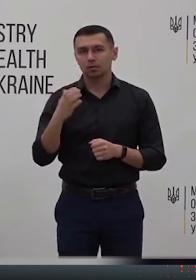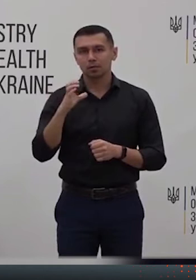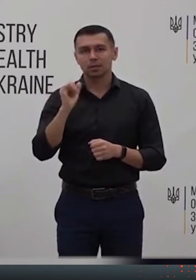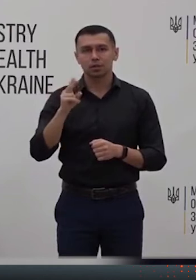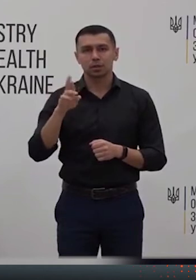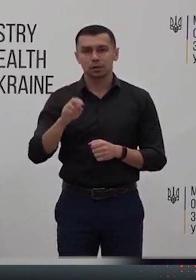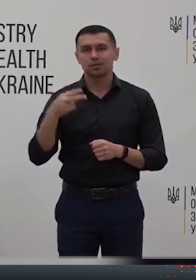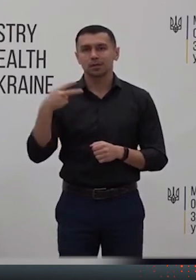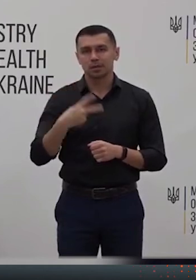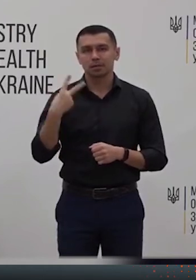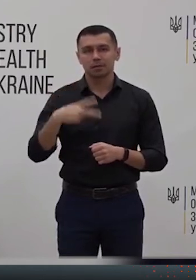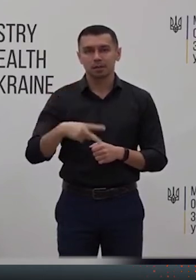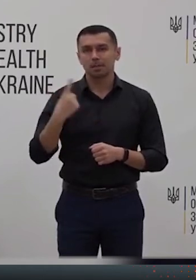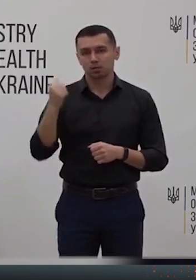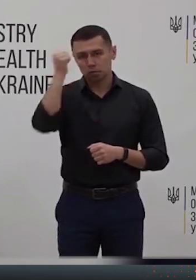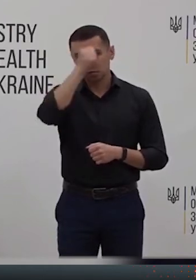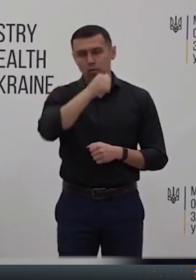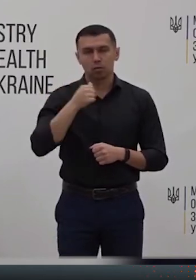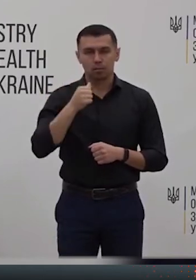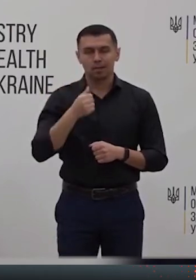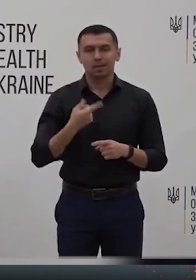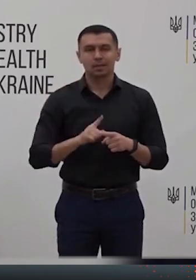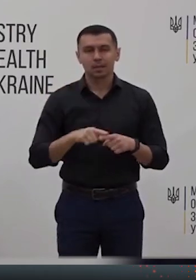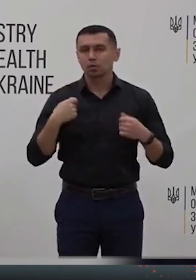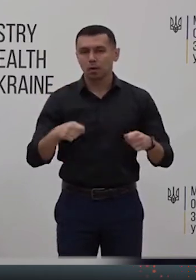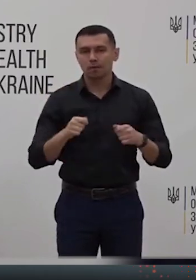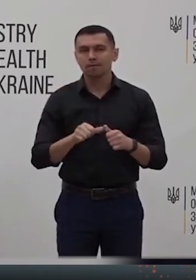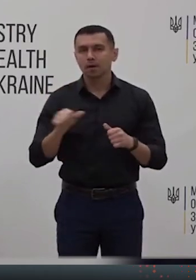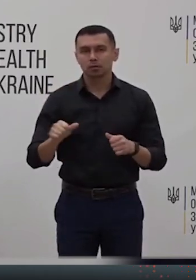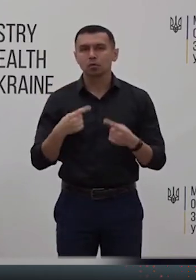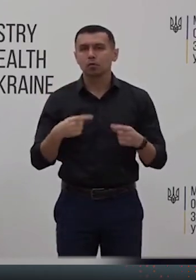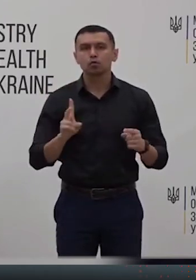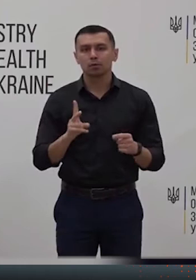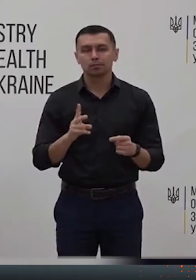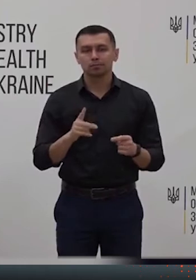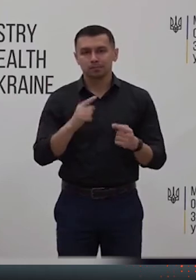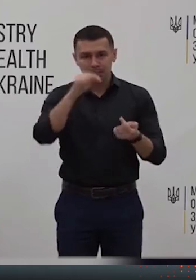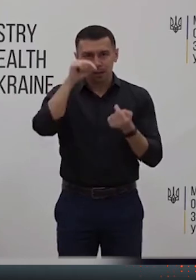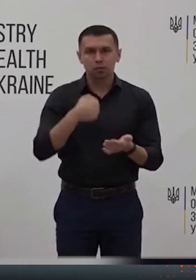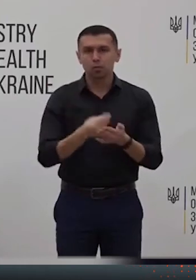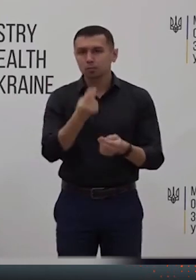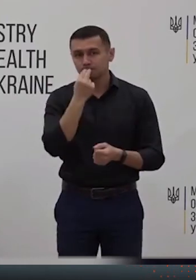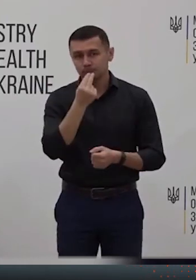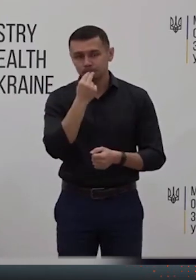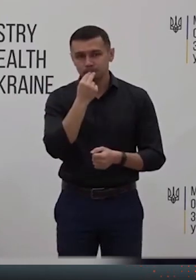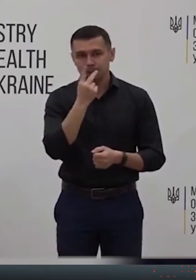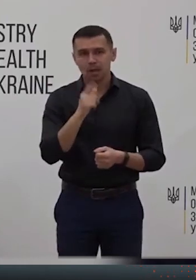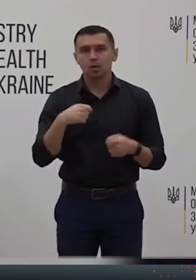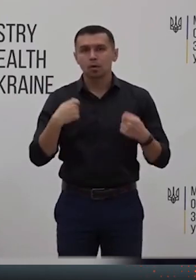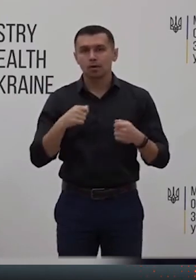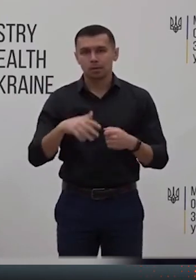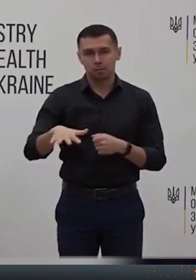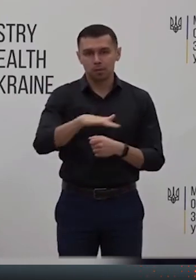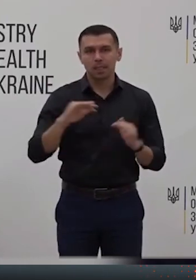25 січня 2021 року. Це торгівля виключно товарами, що належать до продуктів харчування на